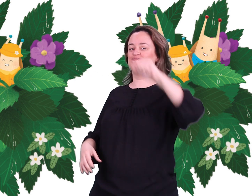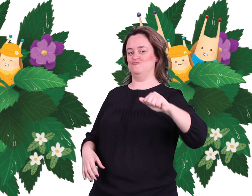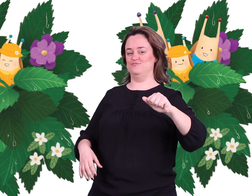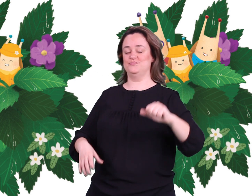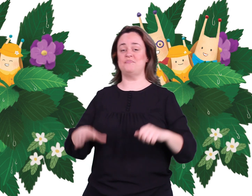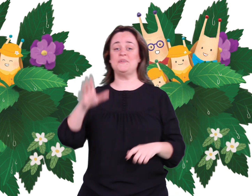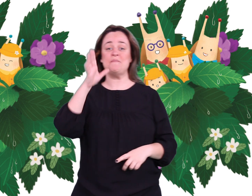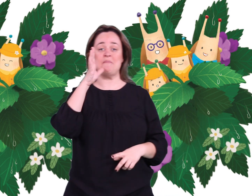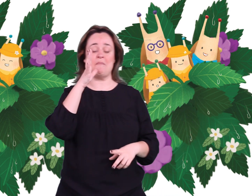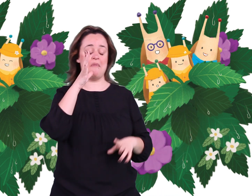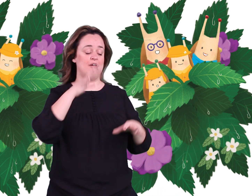s'installe.